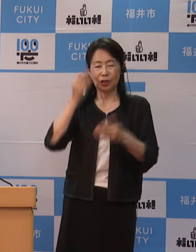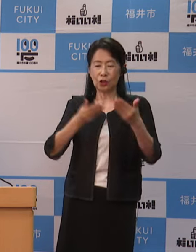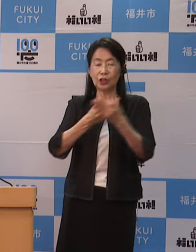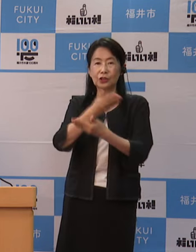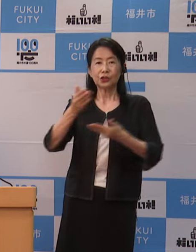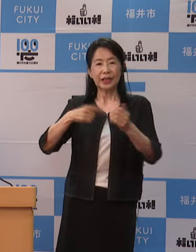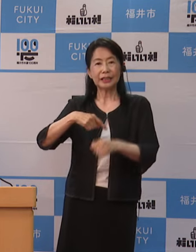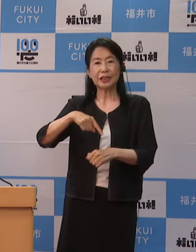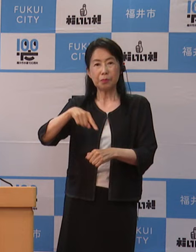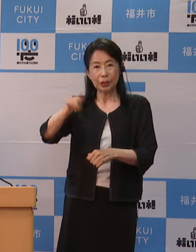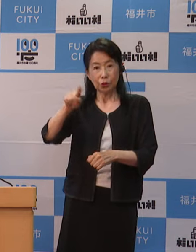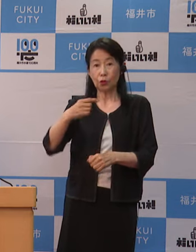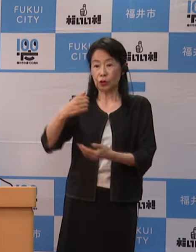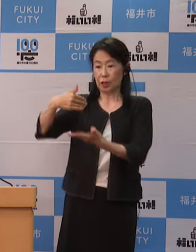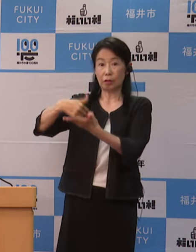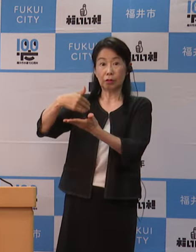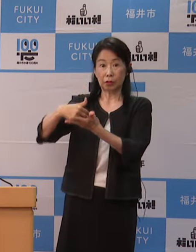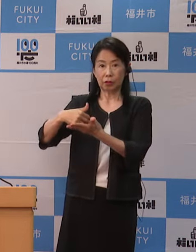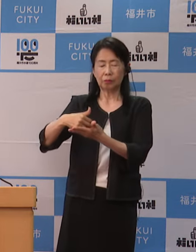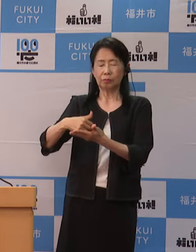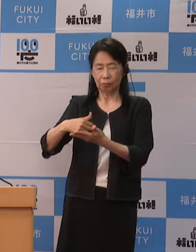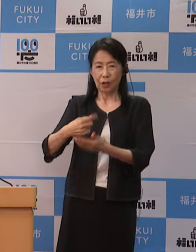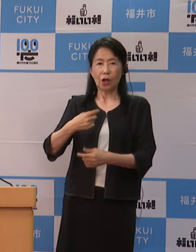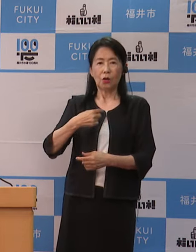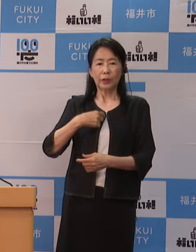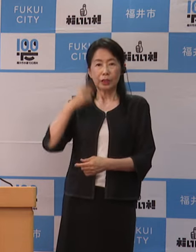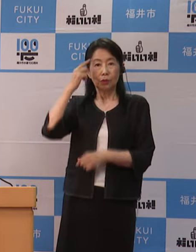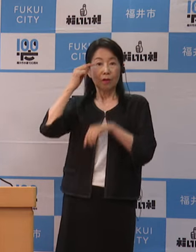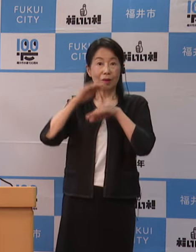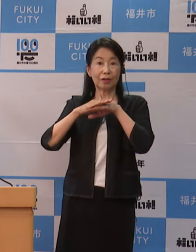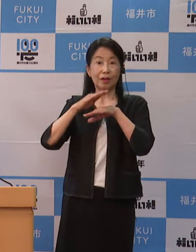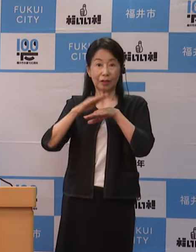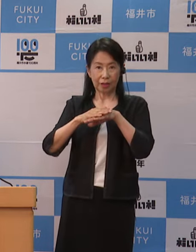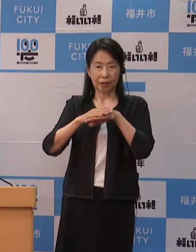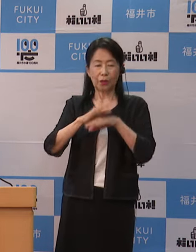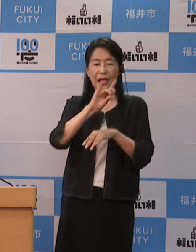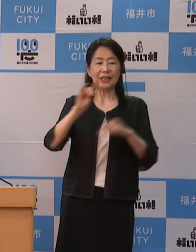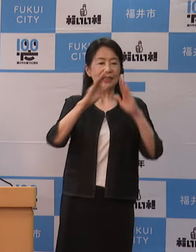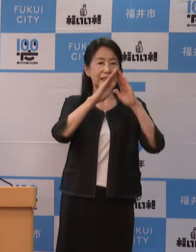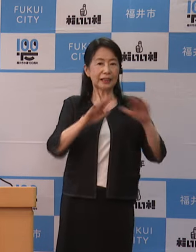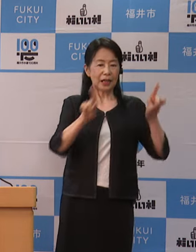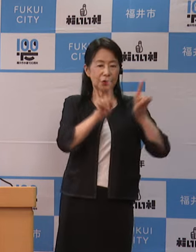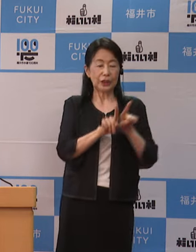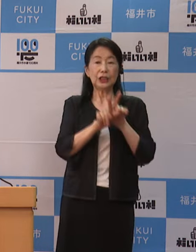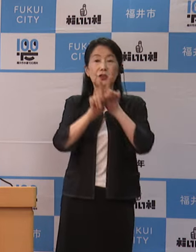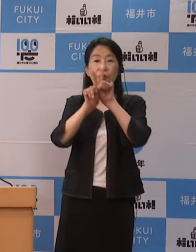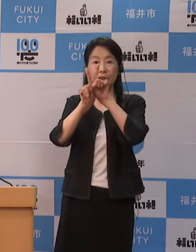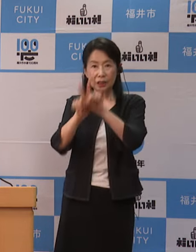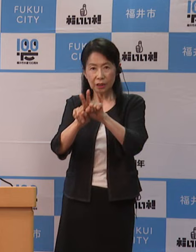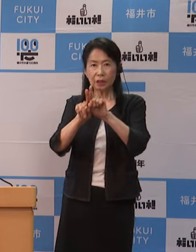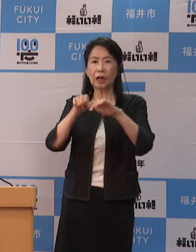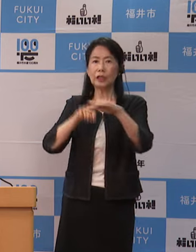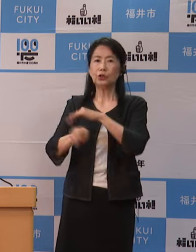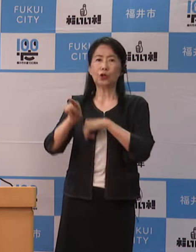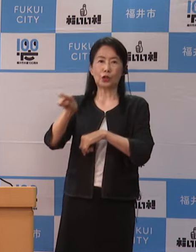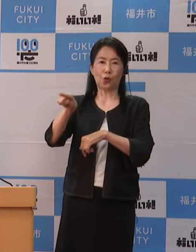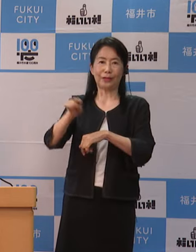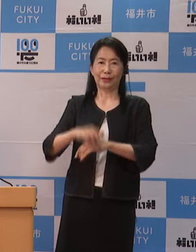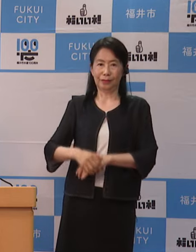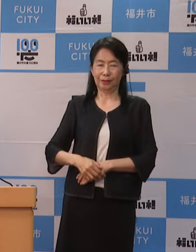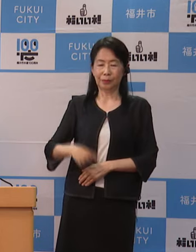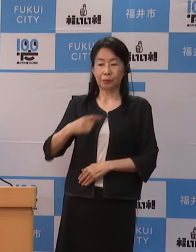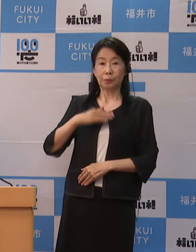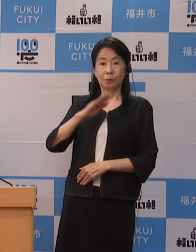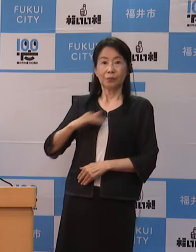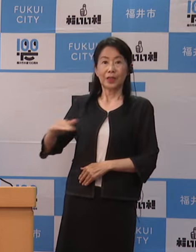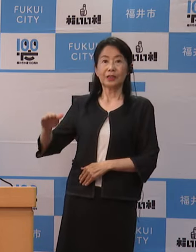していきましょうというんですけど、私の思いとしましては、議会の方と一緒にいたというのはその一つなんですけども、やっぱり我々